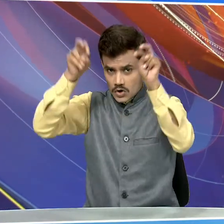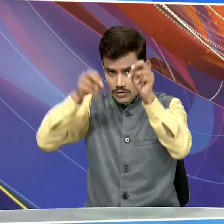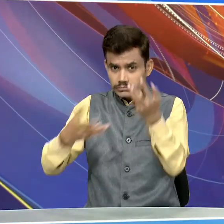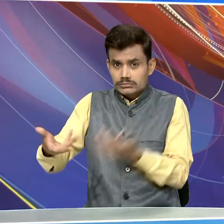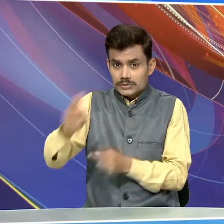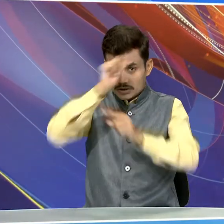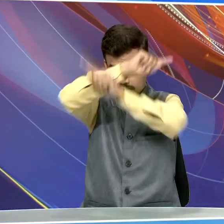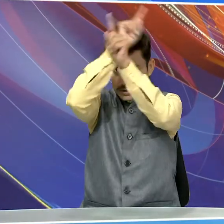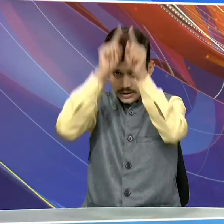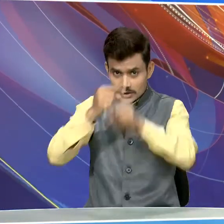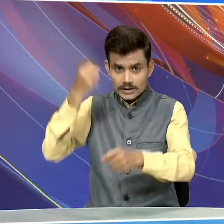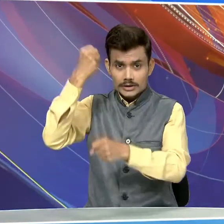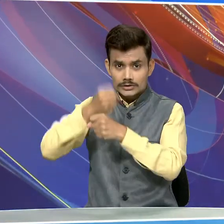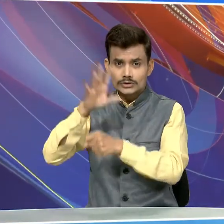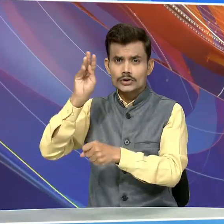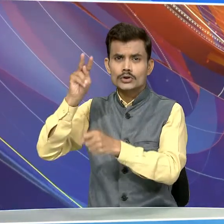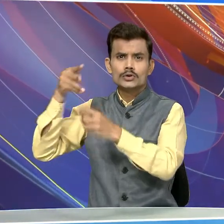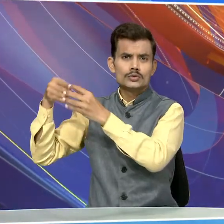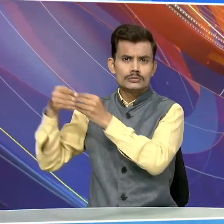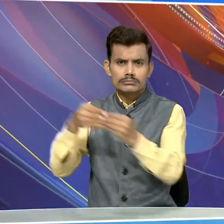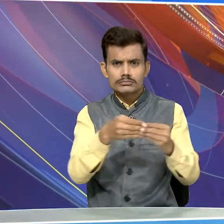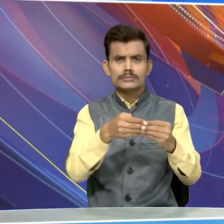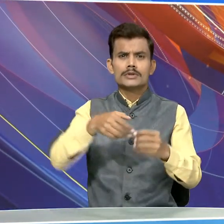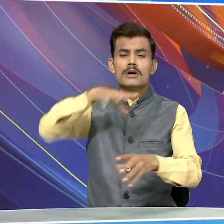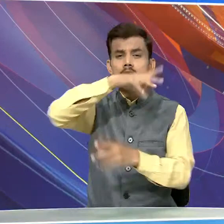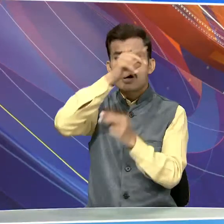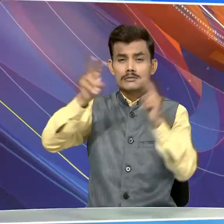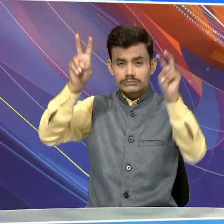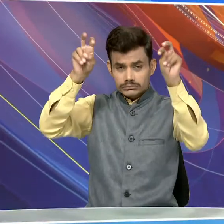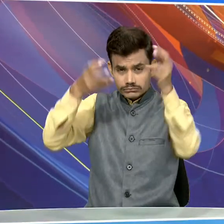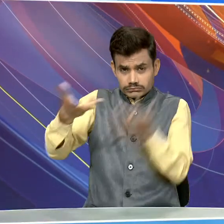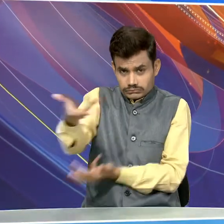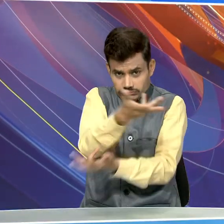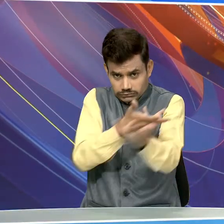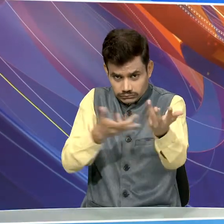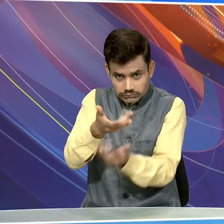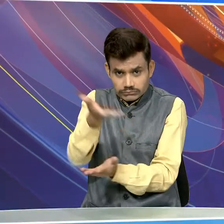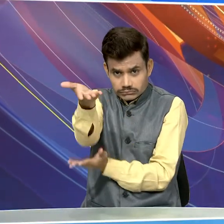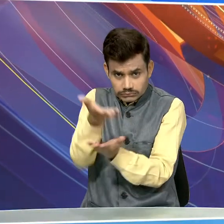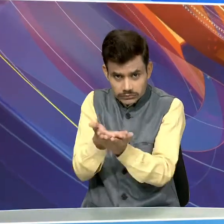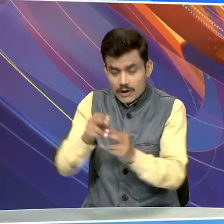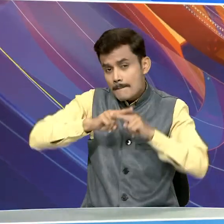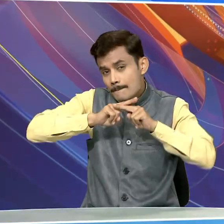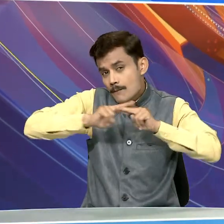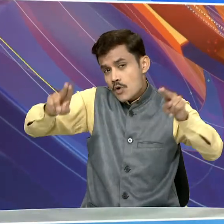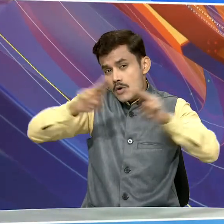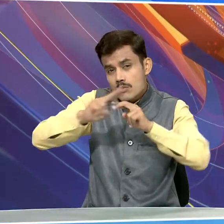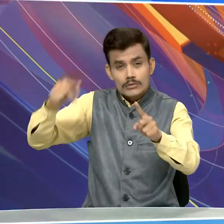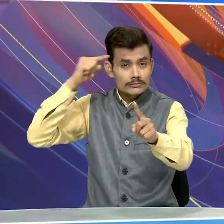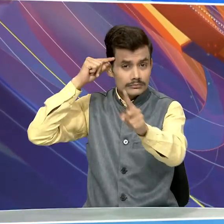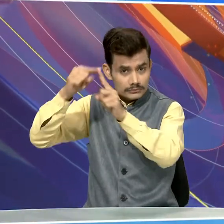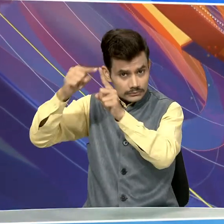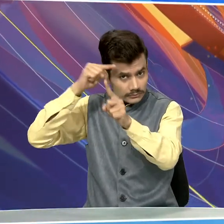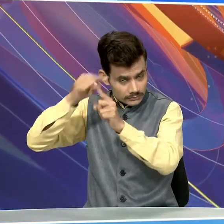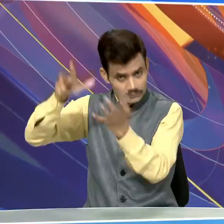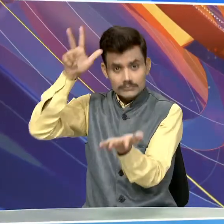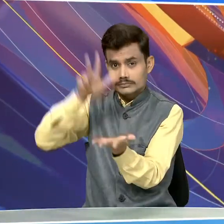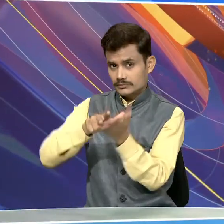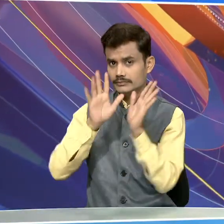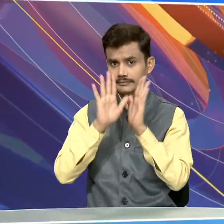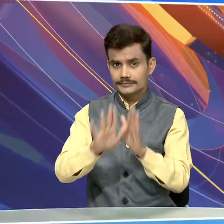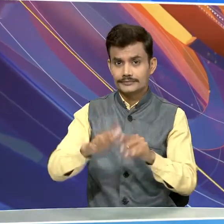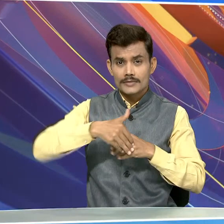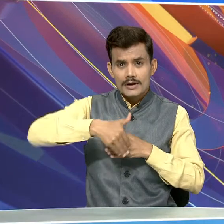पर भारत की G20 अध्यक्षता में रखे गए कार्य उन्मुख प्रस्तावों को पूरा करने पर आम सहमति बनाना